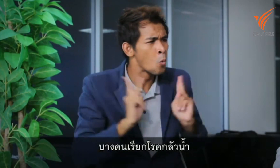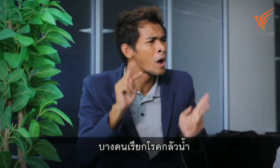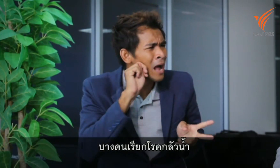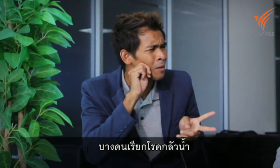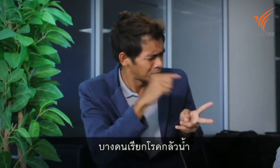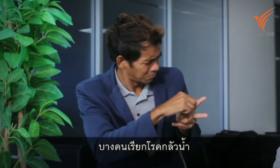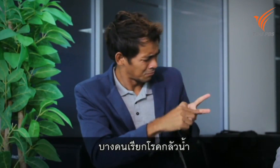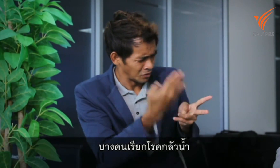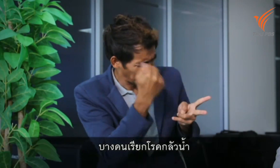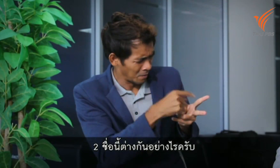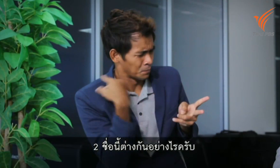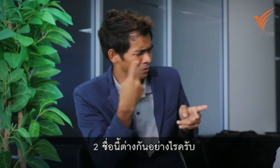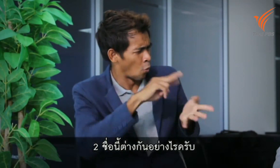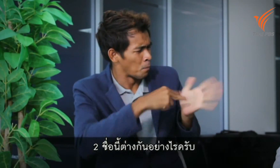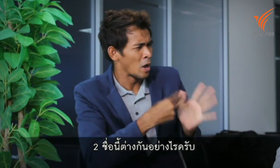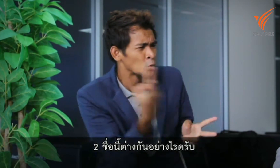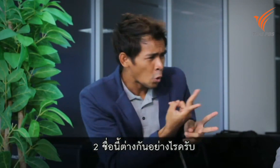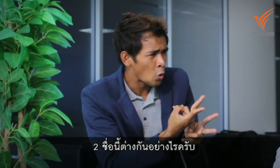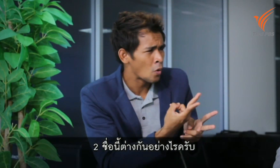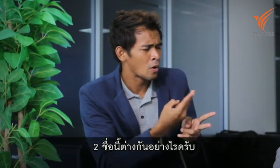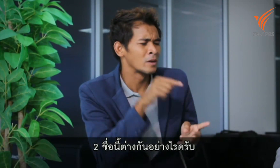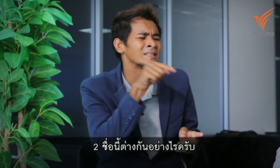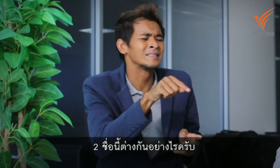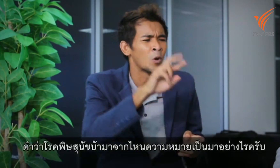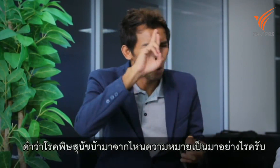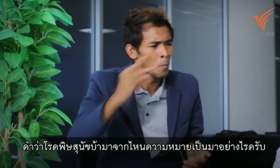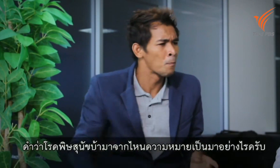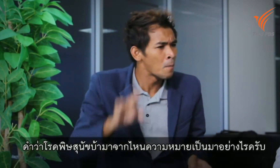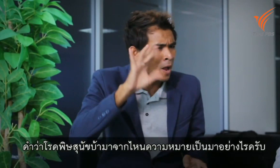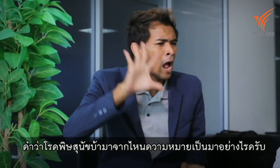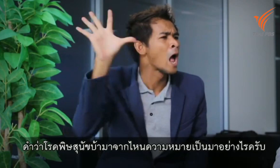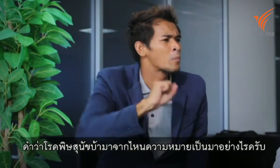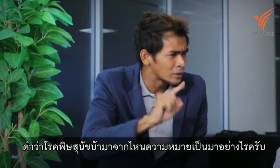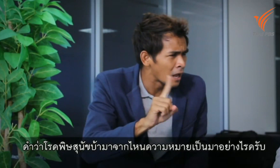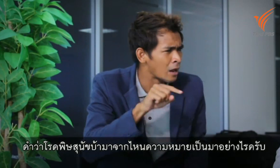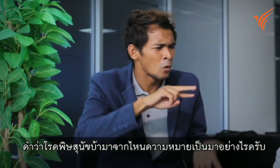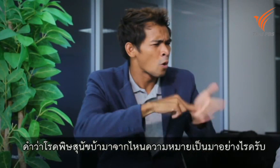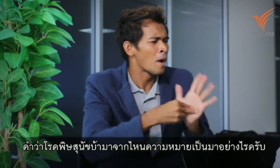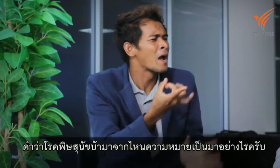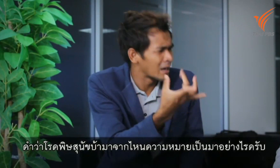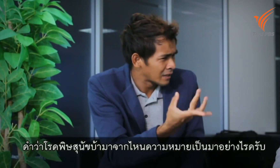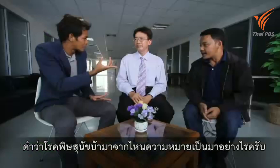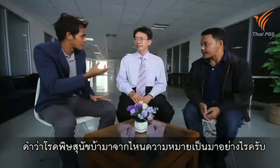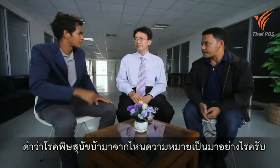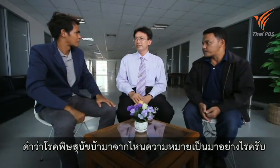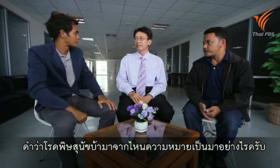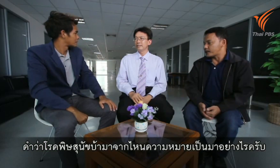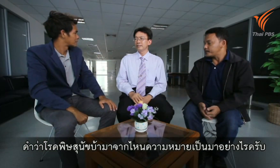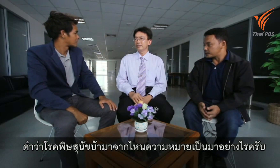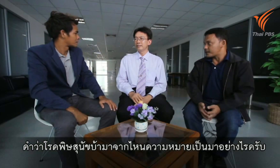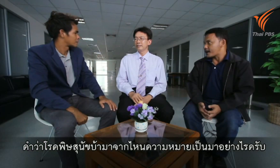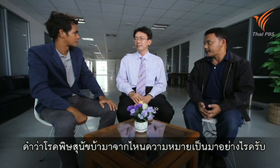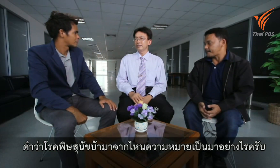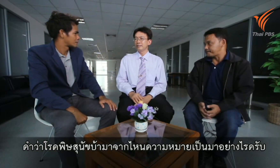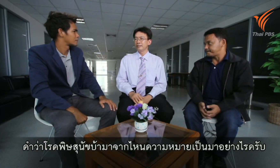บางคนเรียกโรคกลัวน้ำสองชื่อนี้ต่างกันอย่างไรครับคำว่าโรคพิษสุนัขบ้ามาจากไหนความหมายเป็น